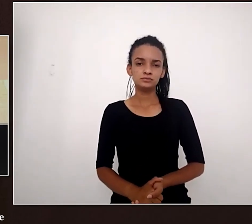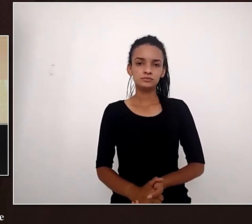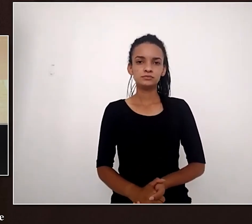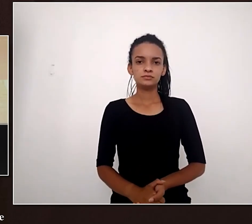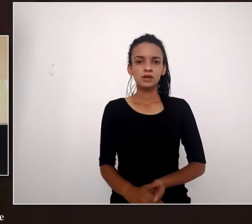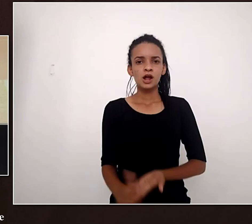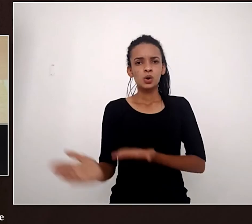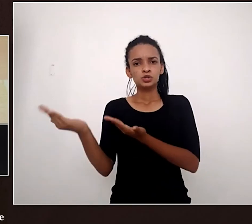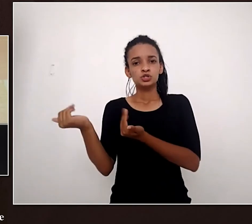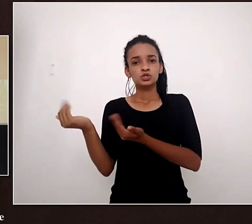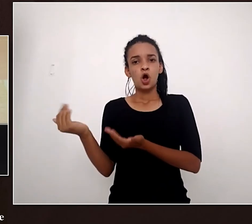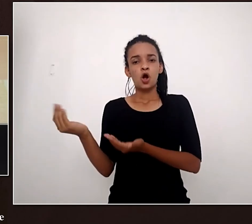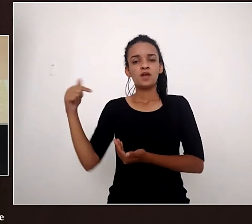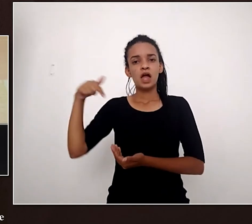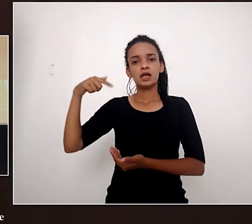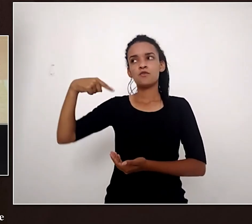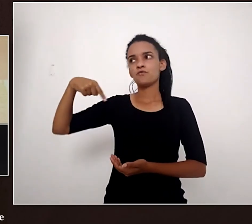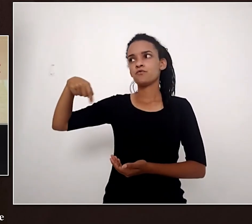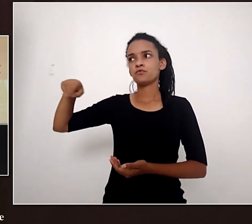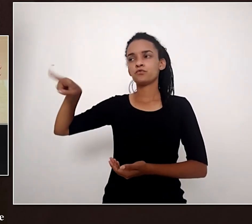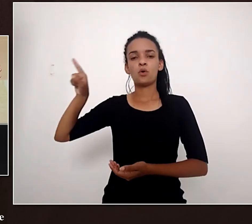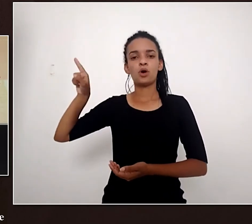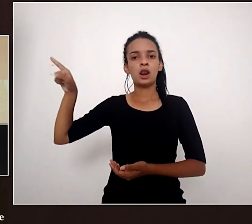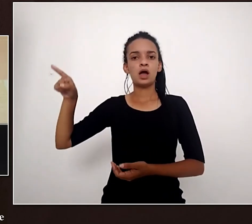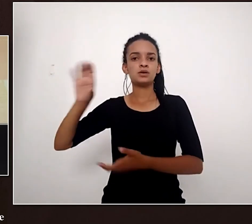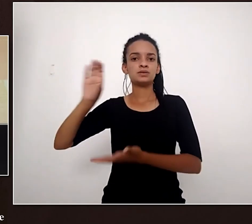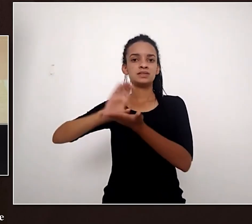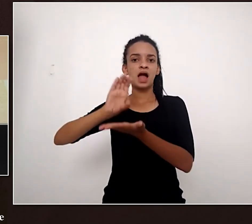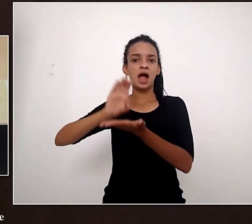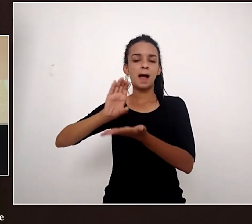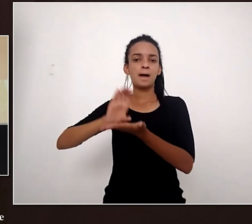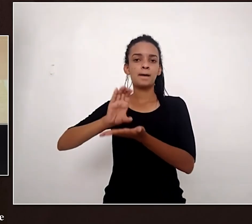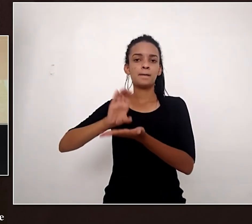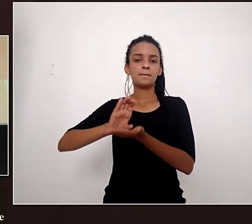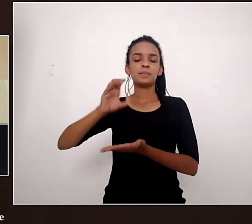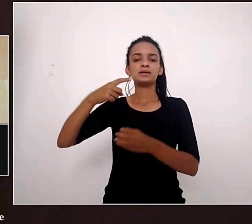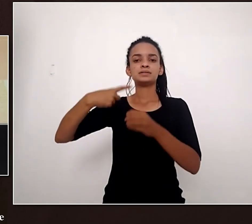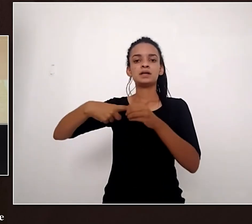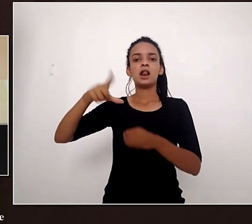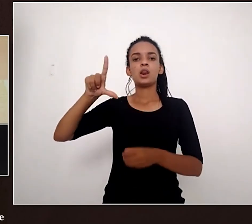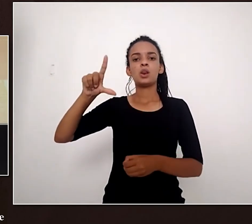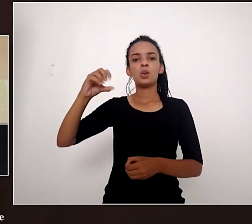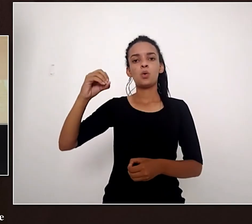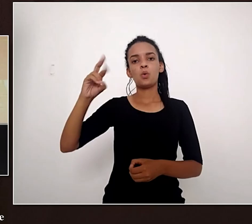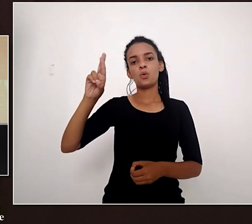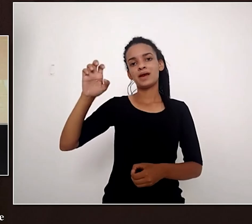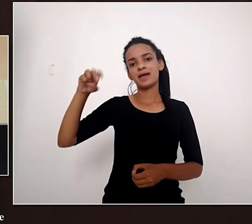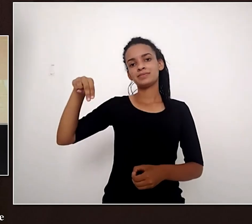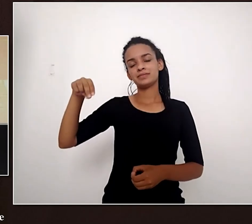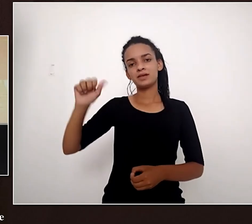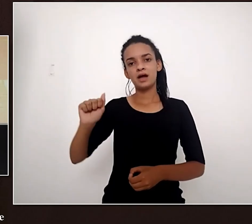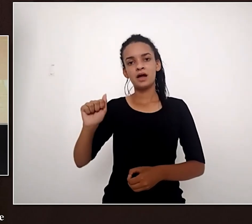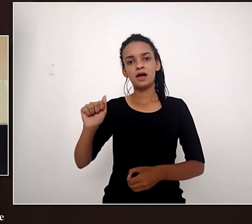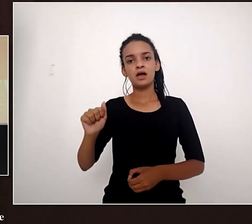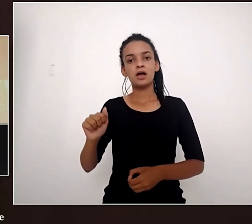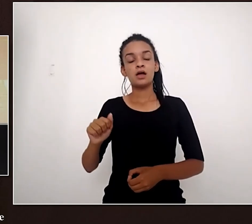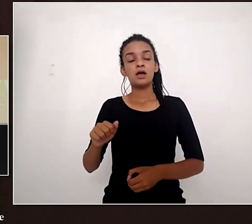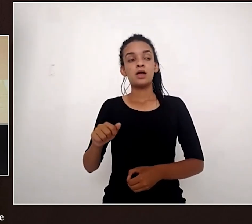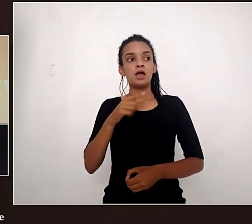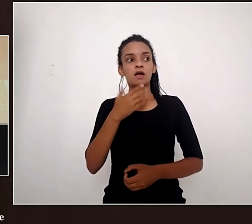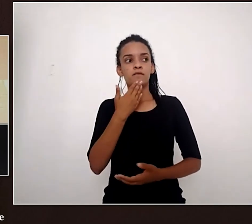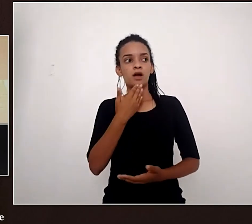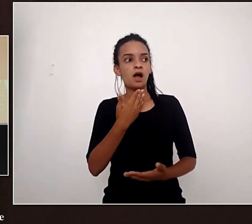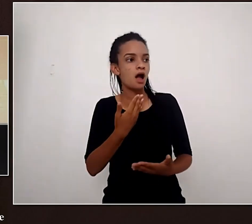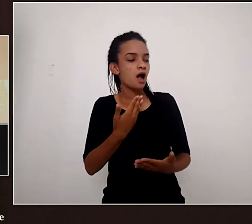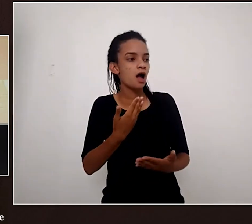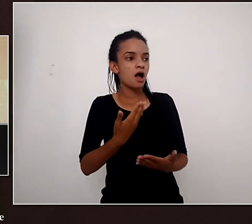para SEAP de Lorena, né? E o Jones falou, ele ficou impressionado com os nossos